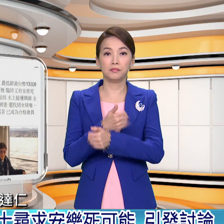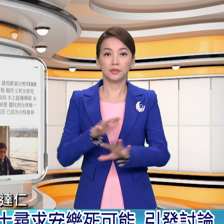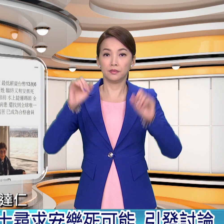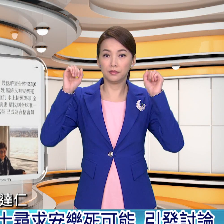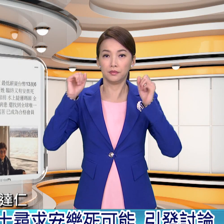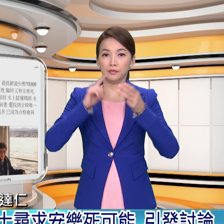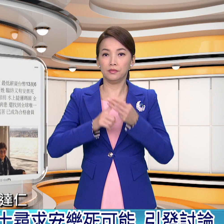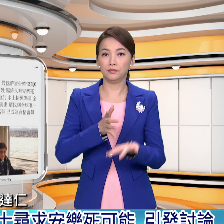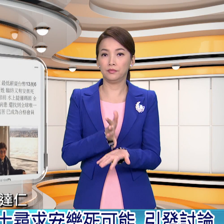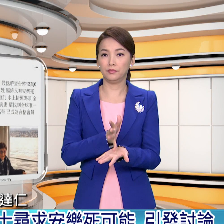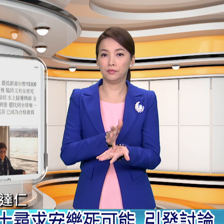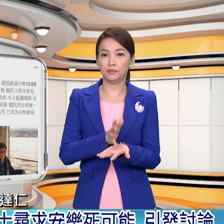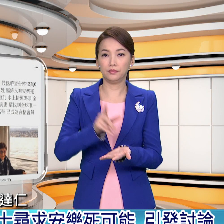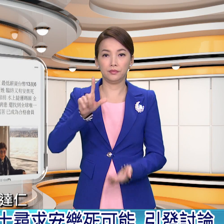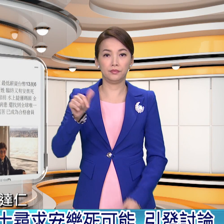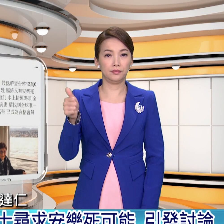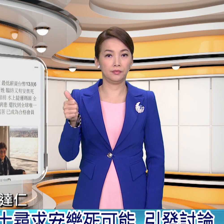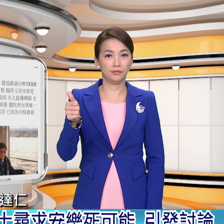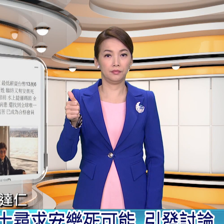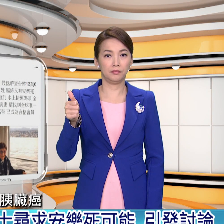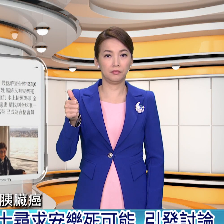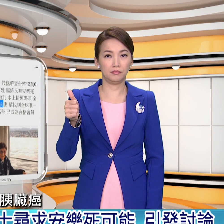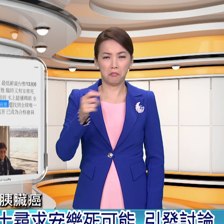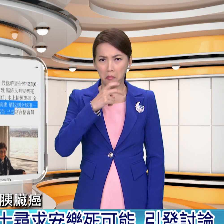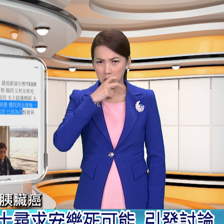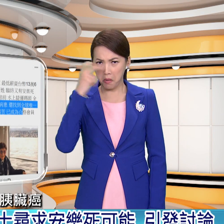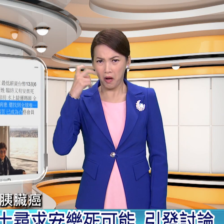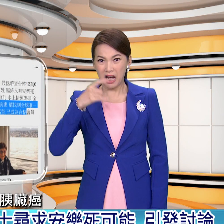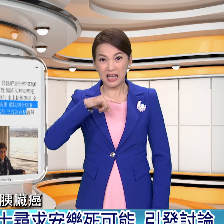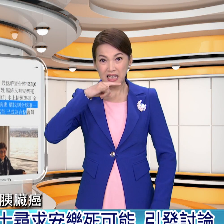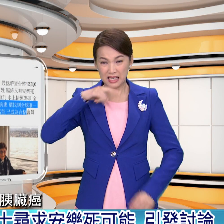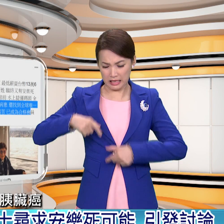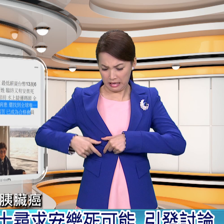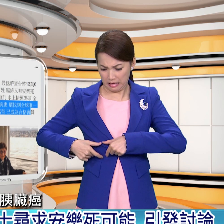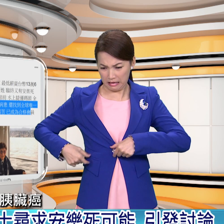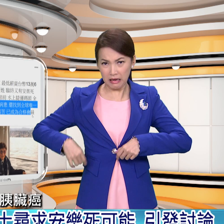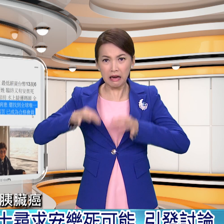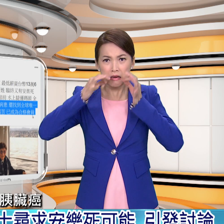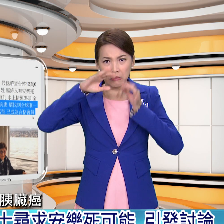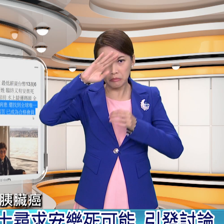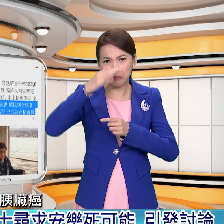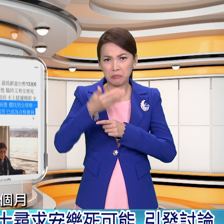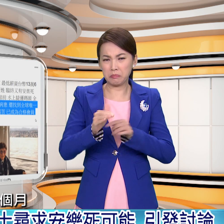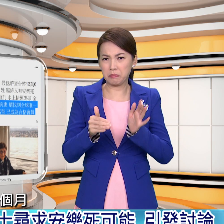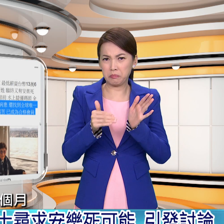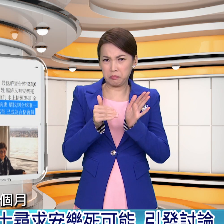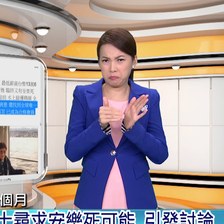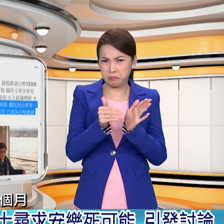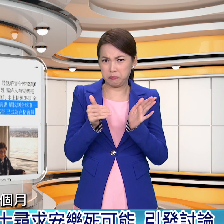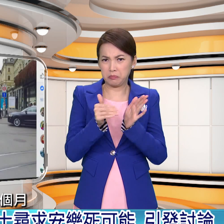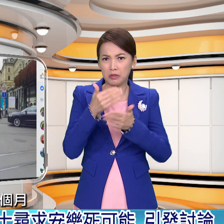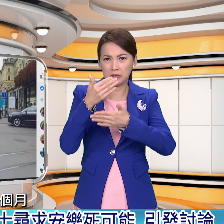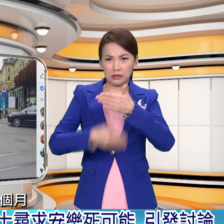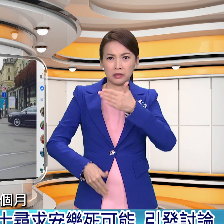前体育主播傅达人被发现罹患了胰脏癌，生命只剩下两个